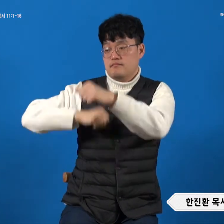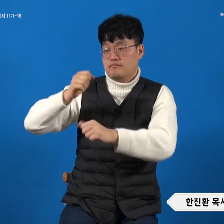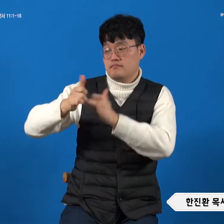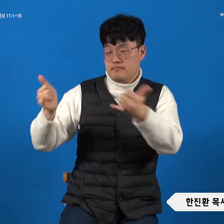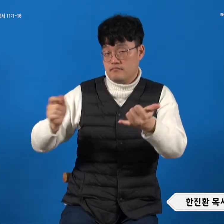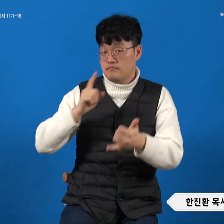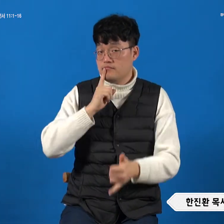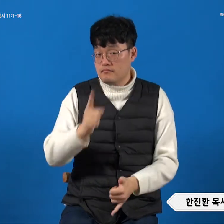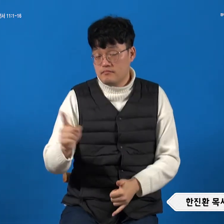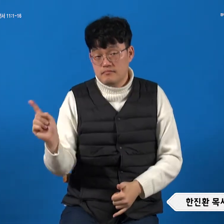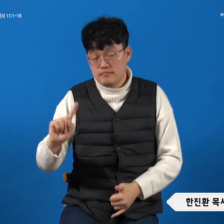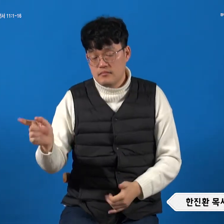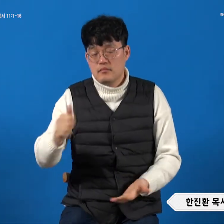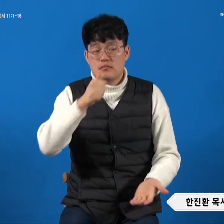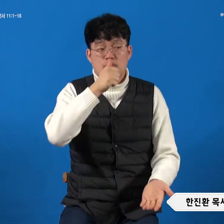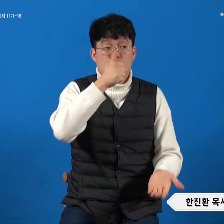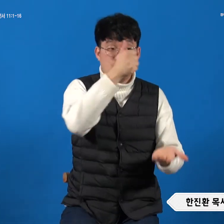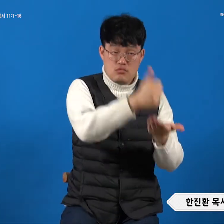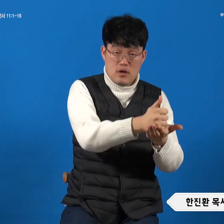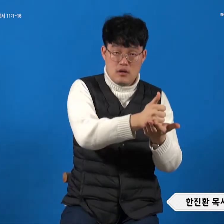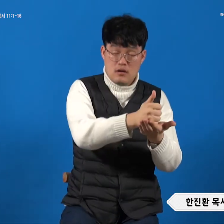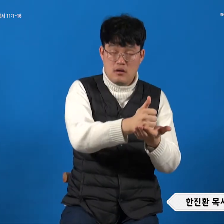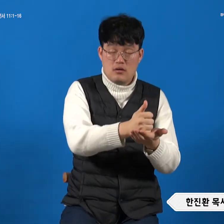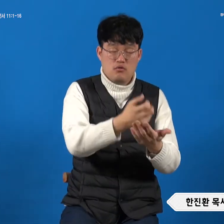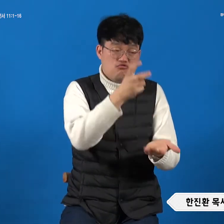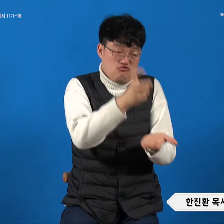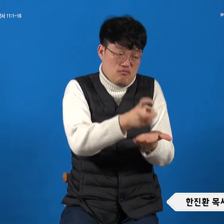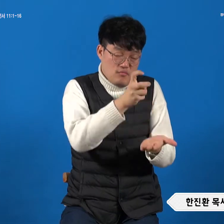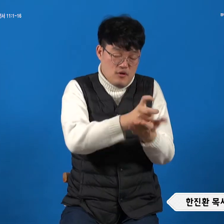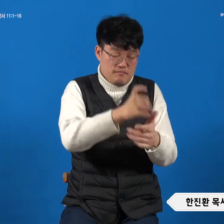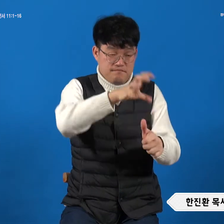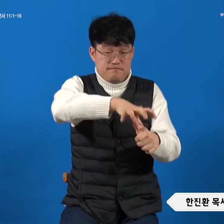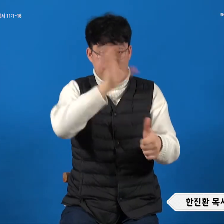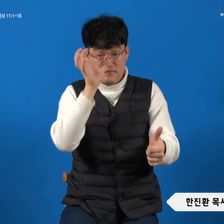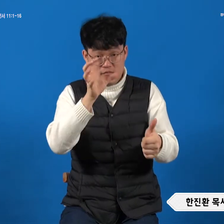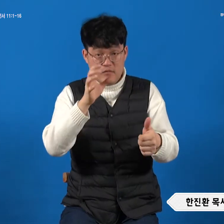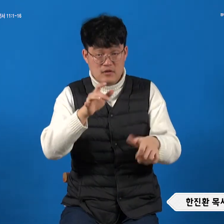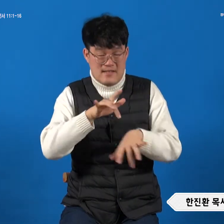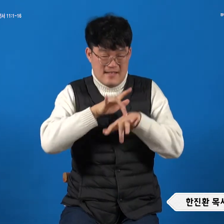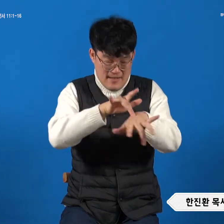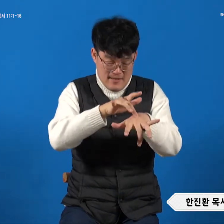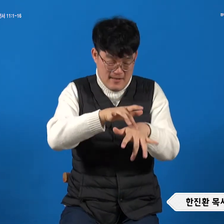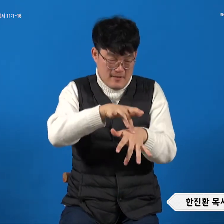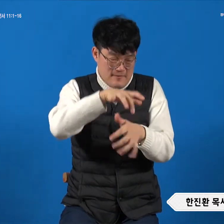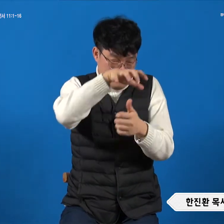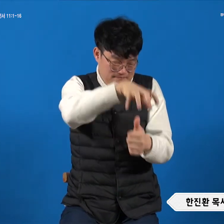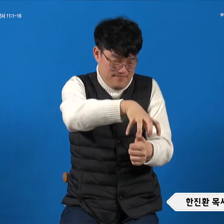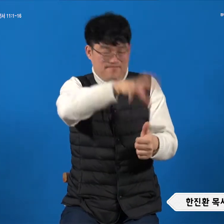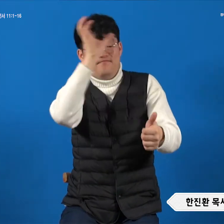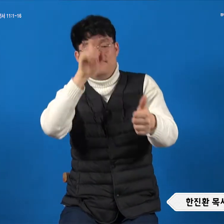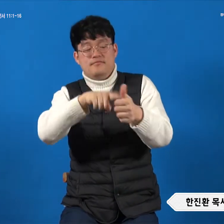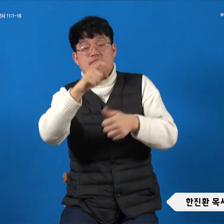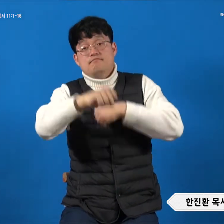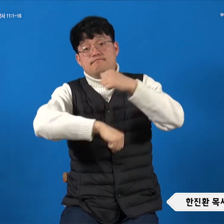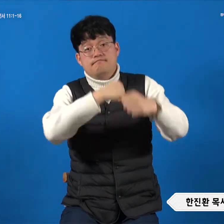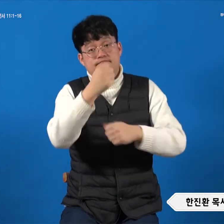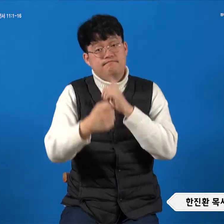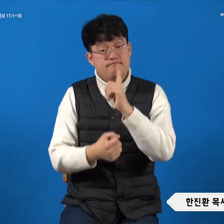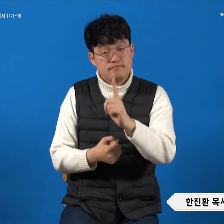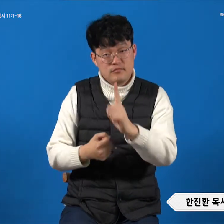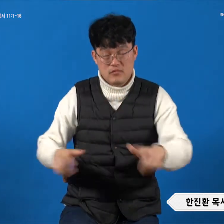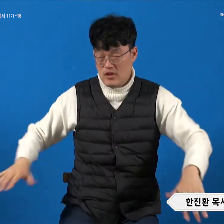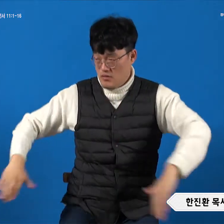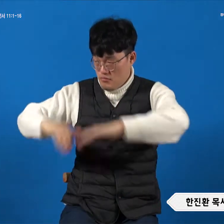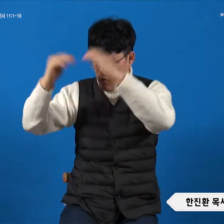바울이 자유인이라고 한 것은 죄에서 자유하고 율법에서 자유하고 사탄의 권세에서 자유한 것을